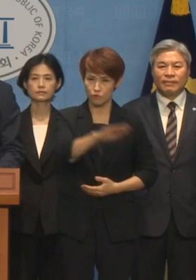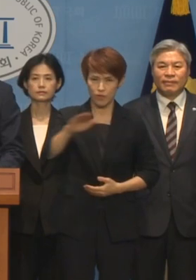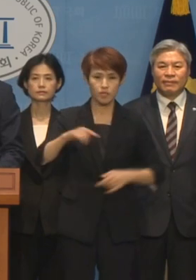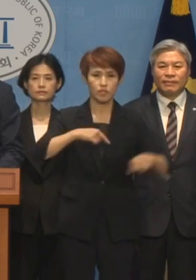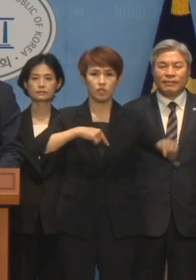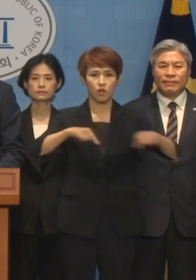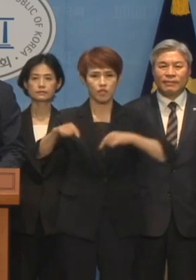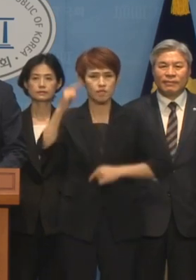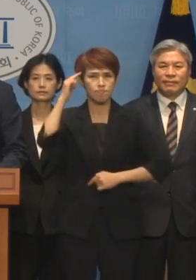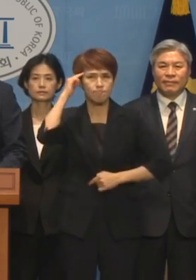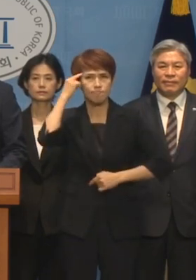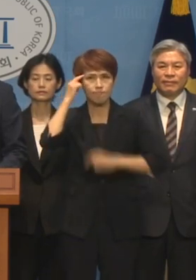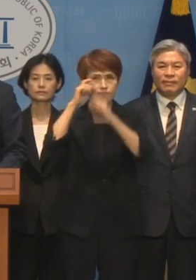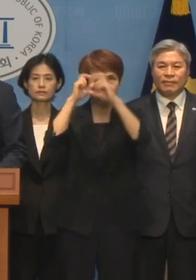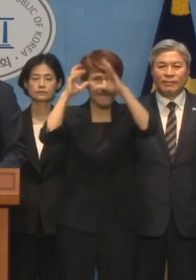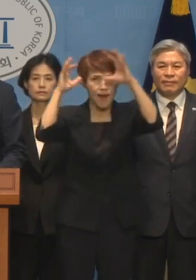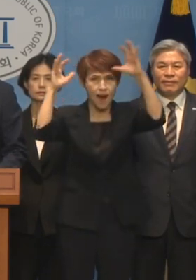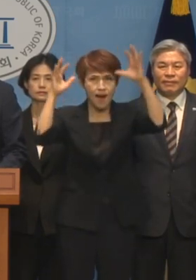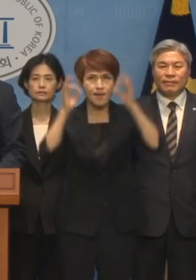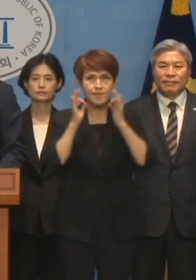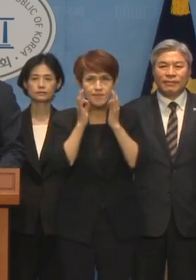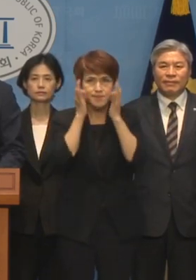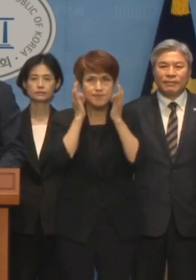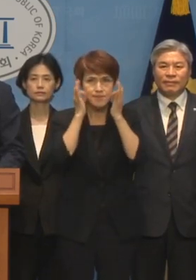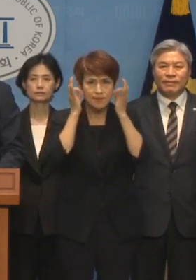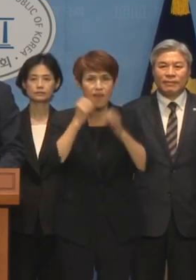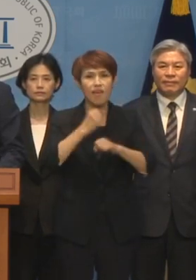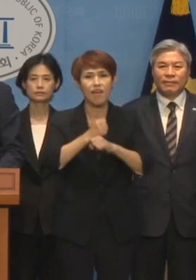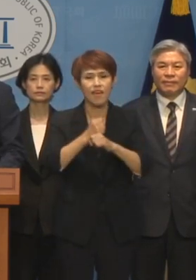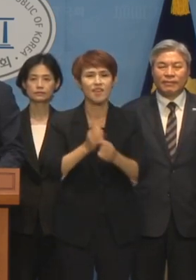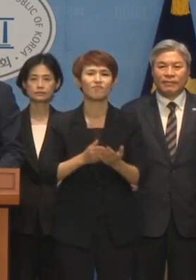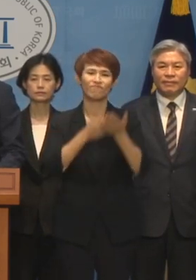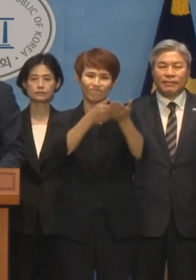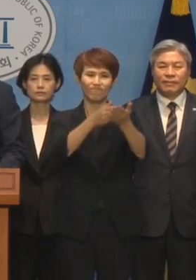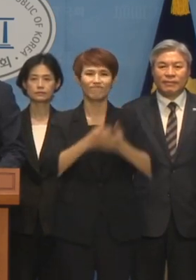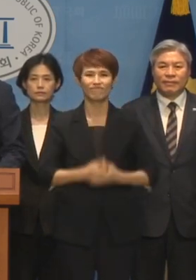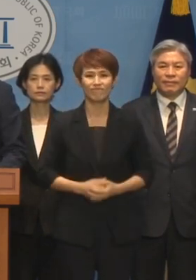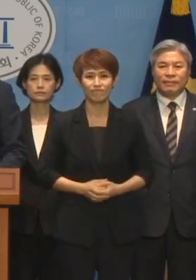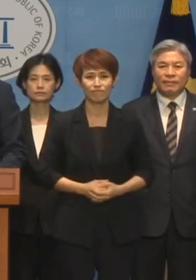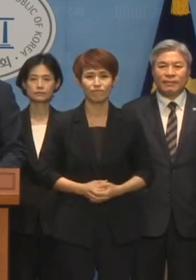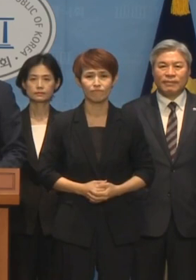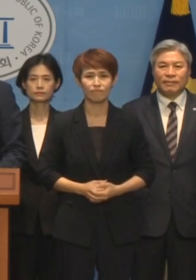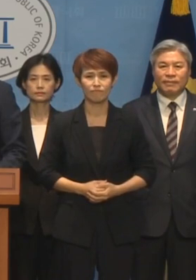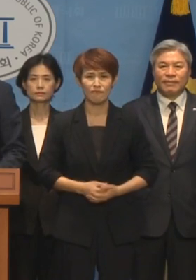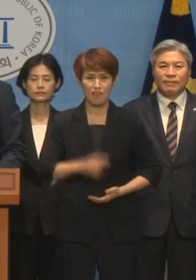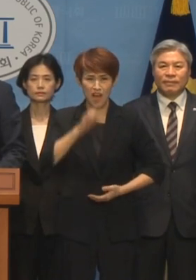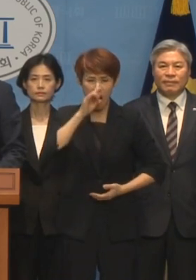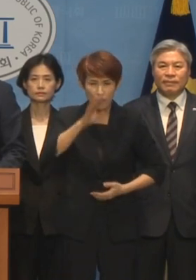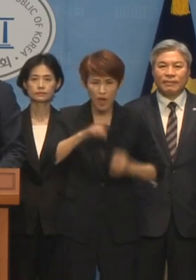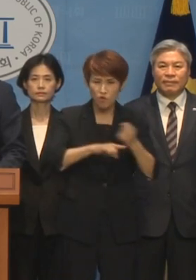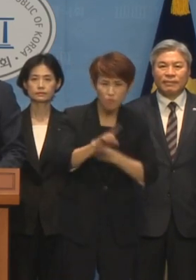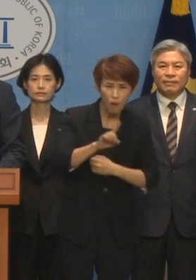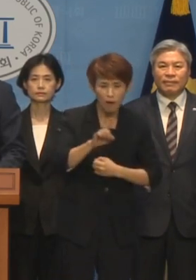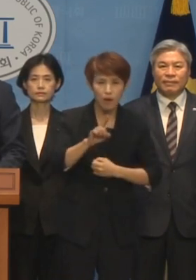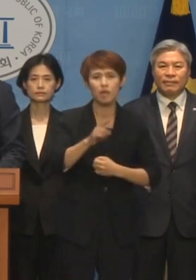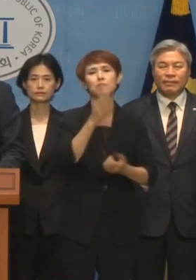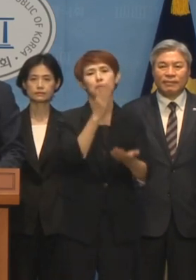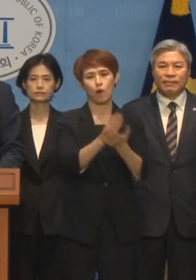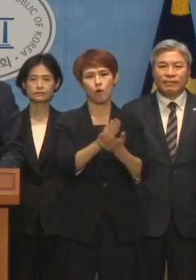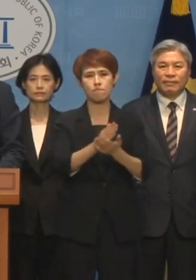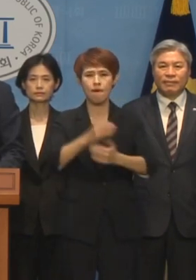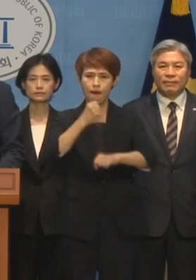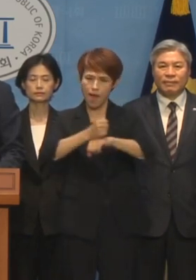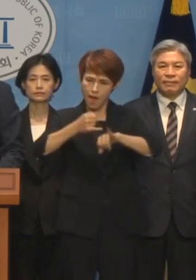정치적 상상력을 최대치까지 뻗어보자고 요청합니다. 왜 안 되는지가 아니라 왜